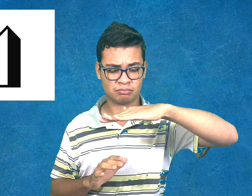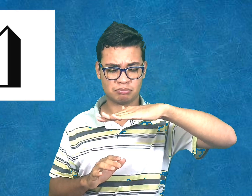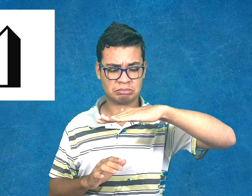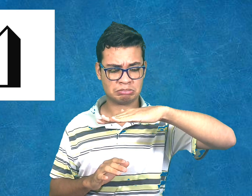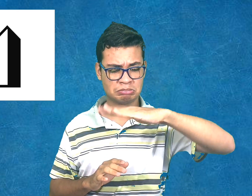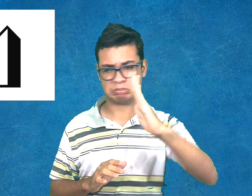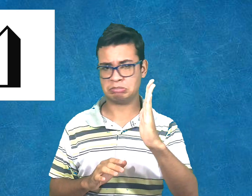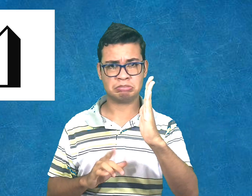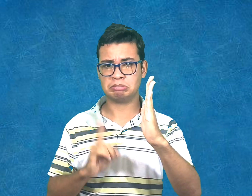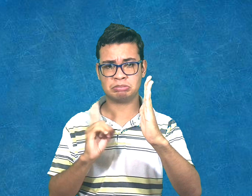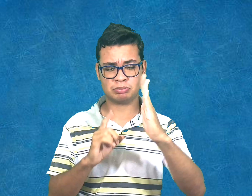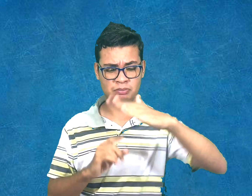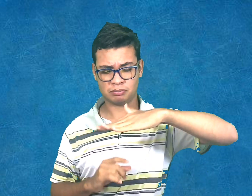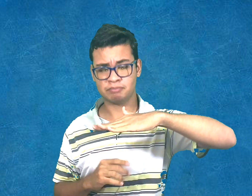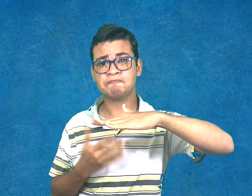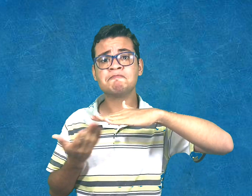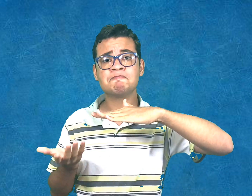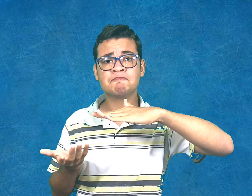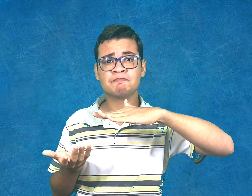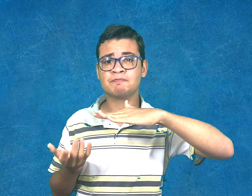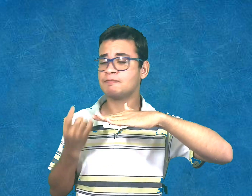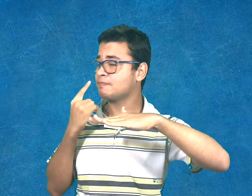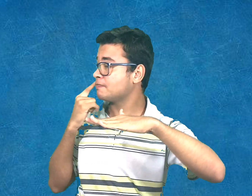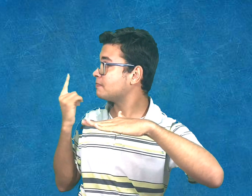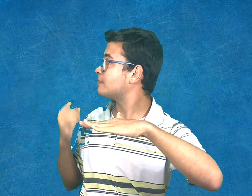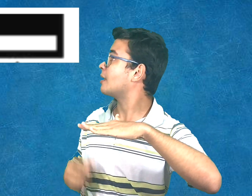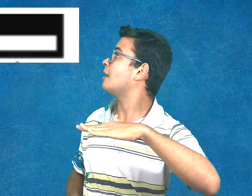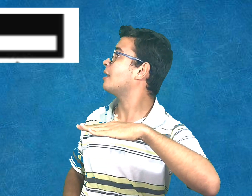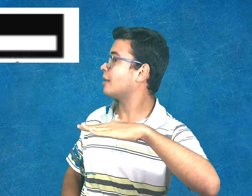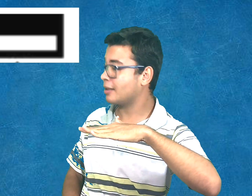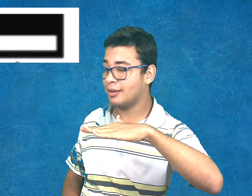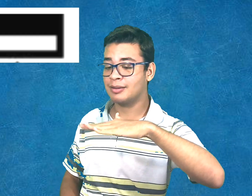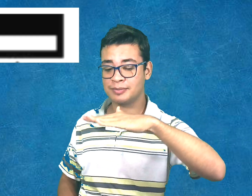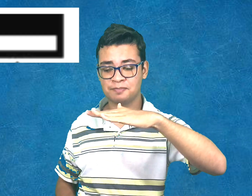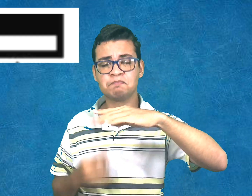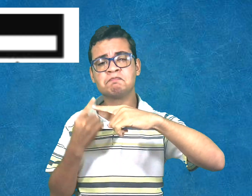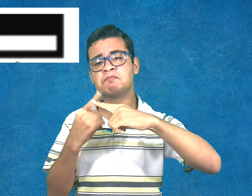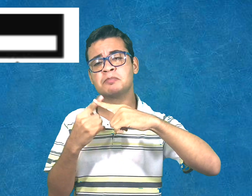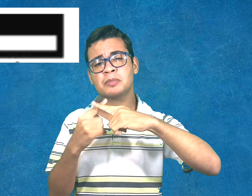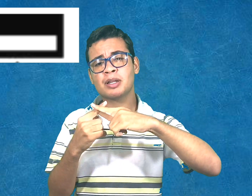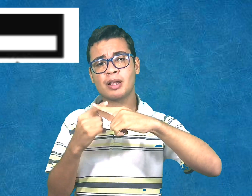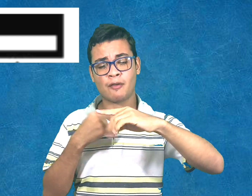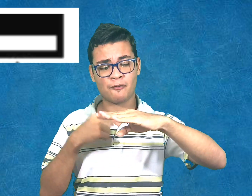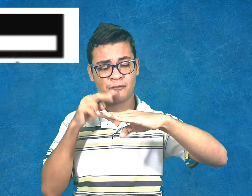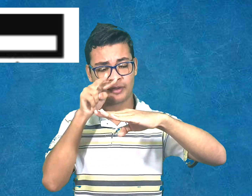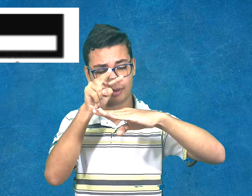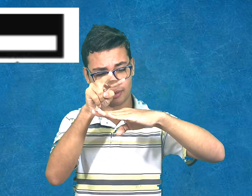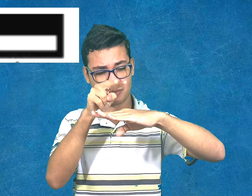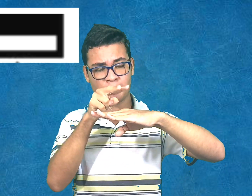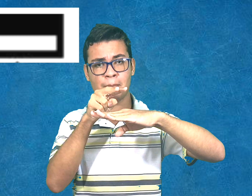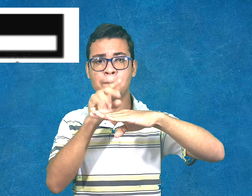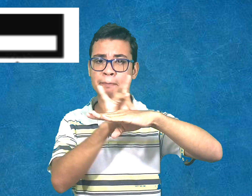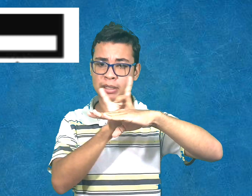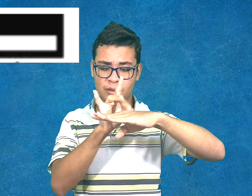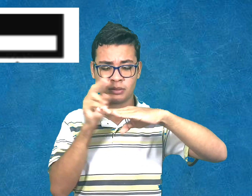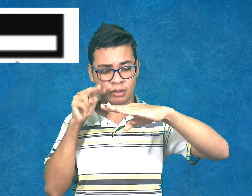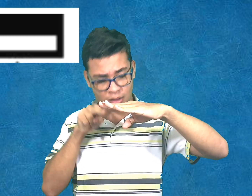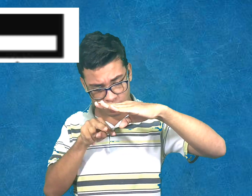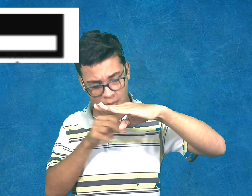Mas a mão está inclinada, então eu vou escrever ela dessa forma, porque eu vejo parte preta e parte branca,